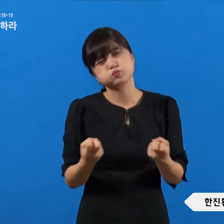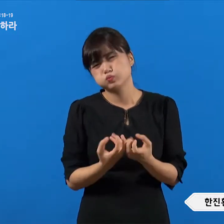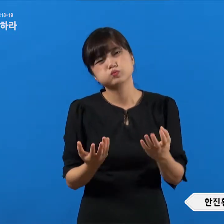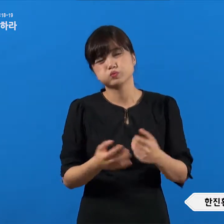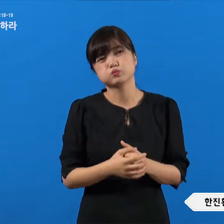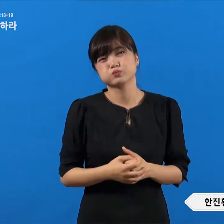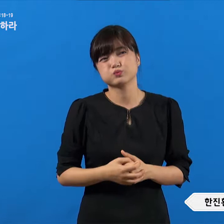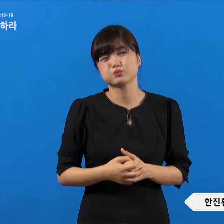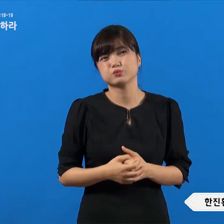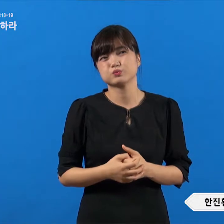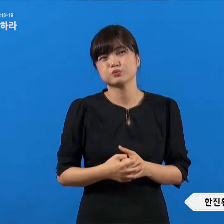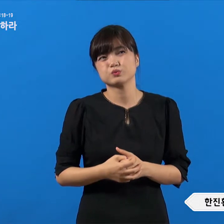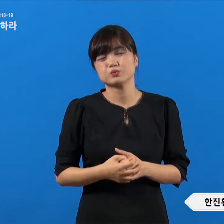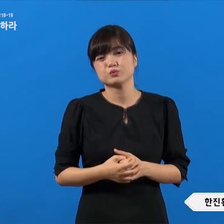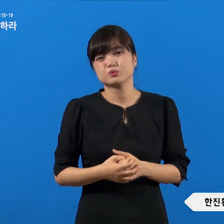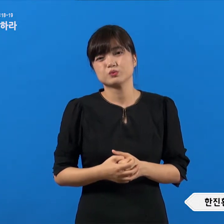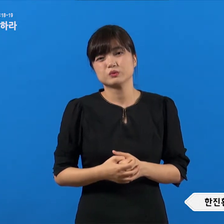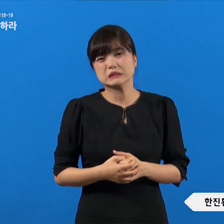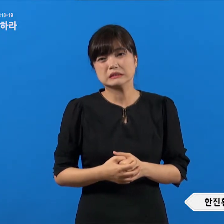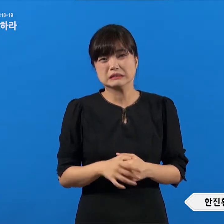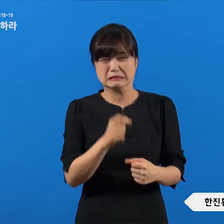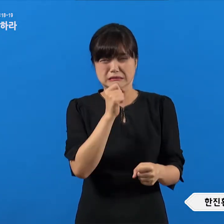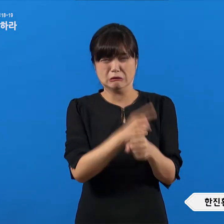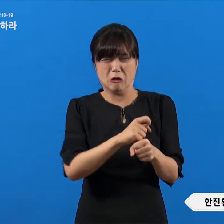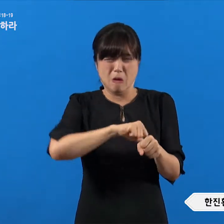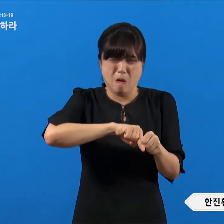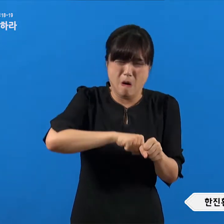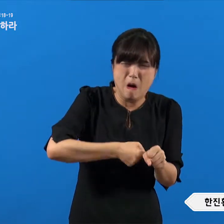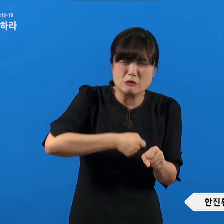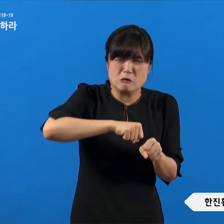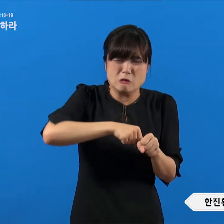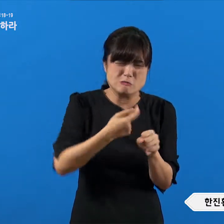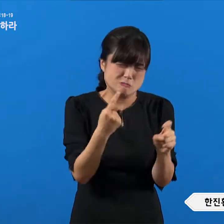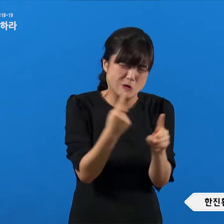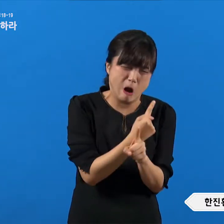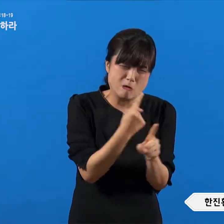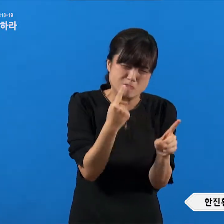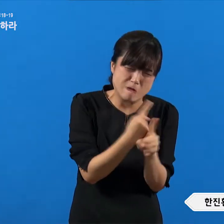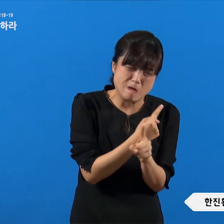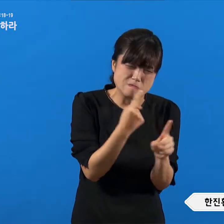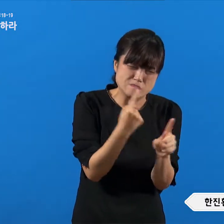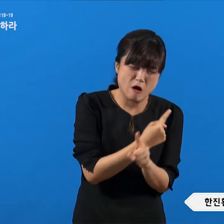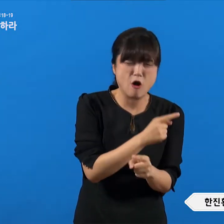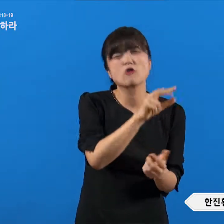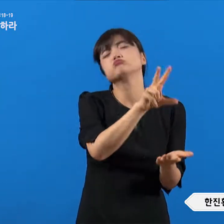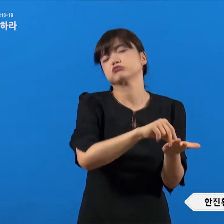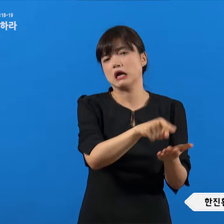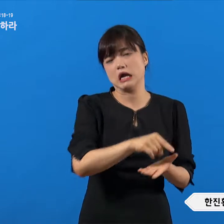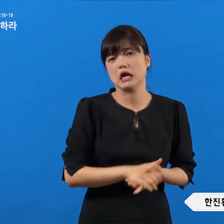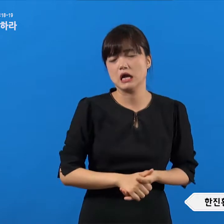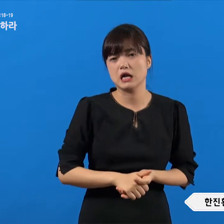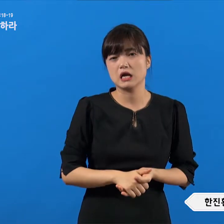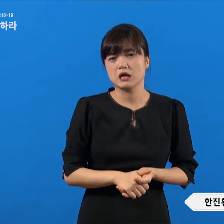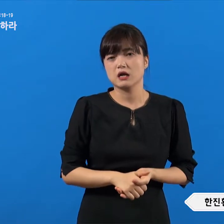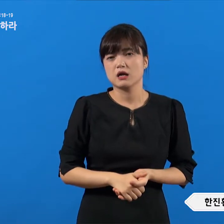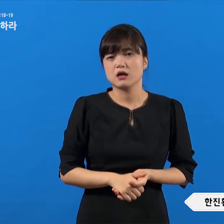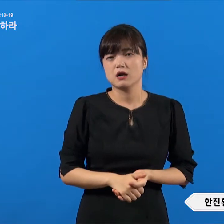수가 없습니다. 그 기질을 억지로 고치려고 하는 데서부터 문제가